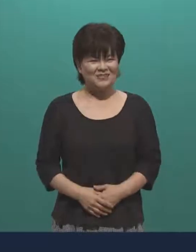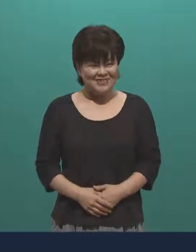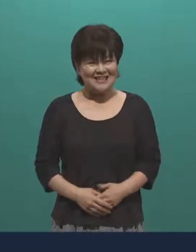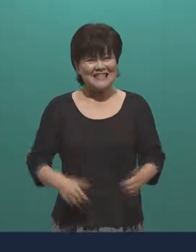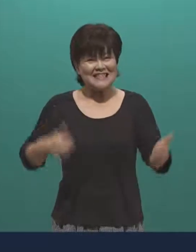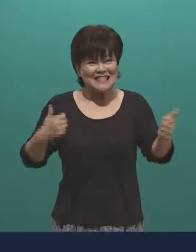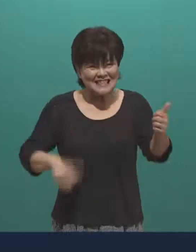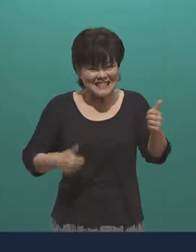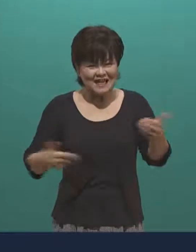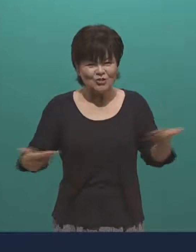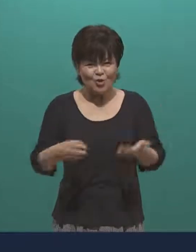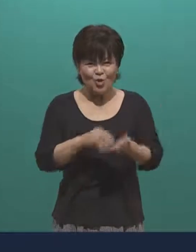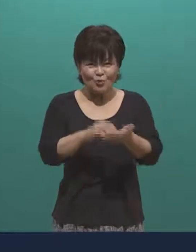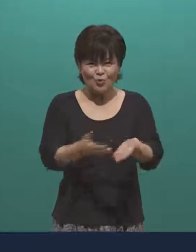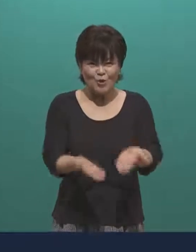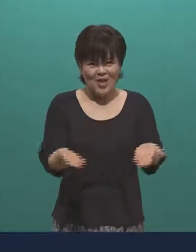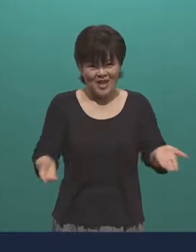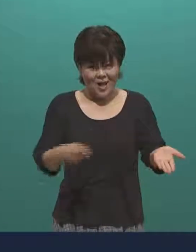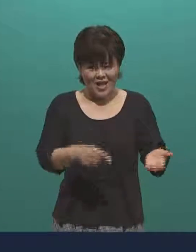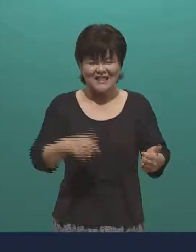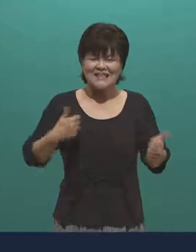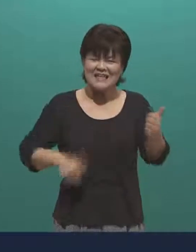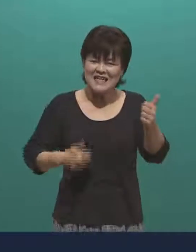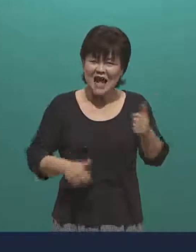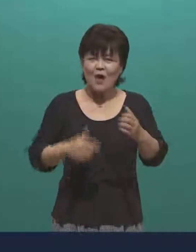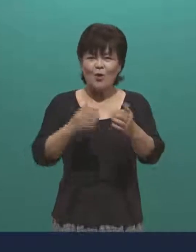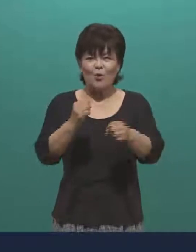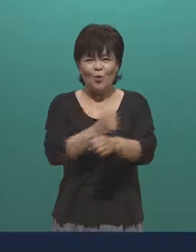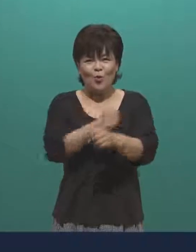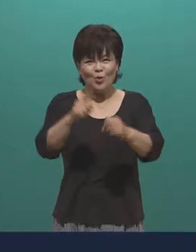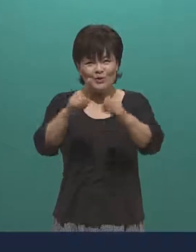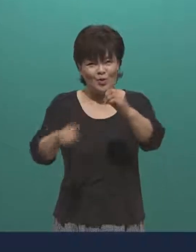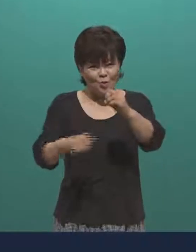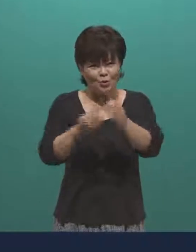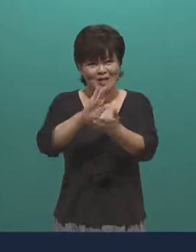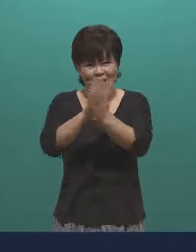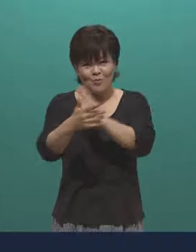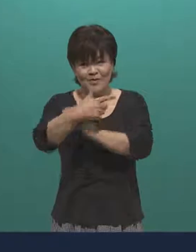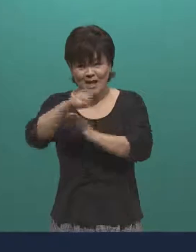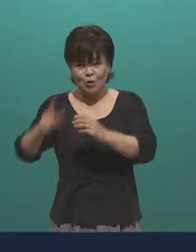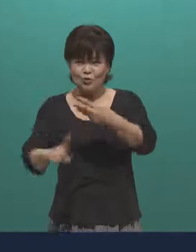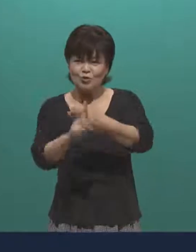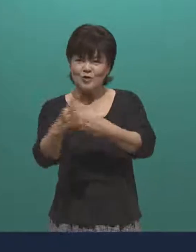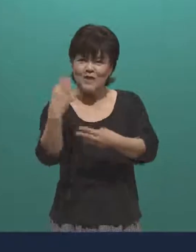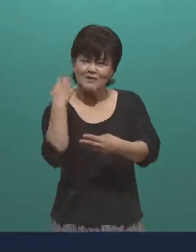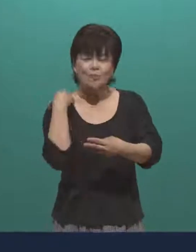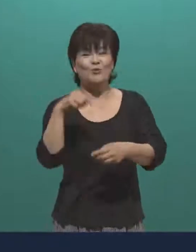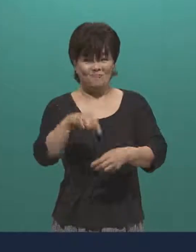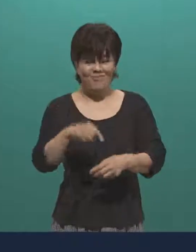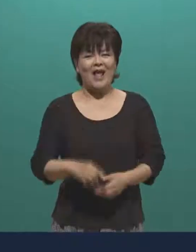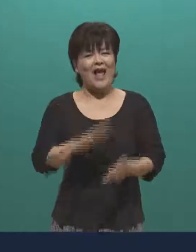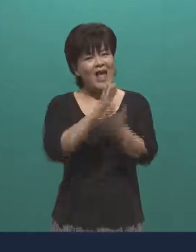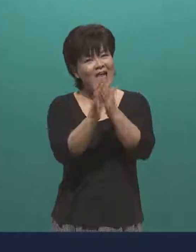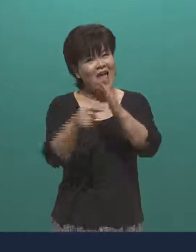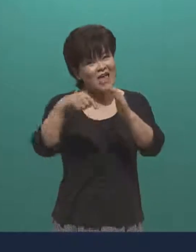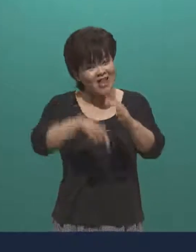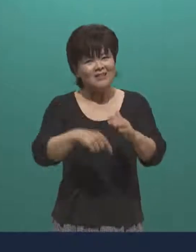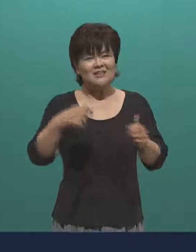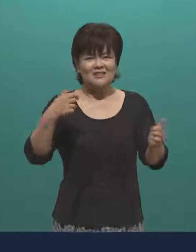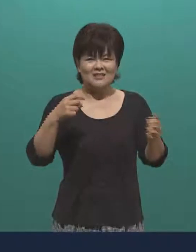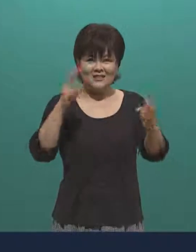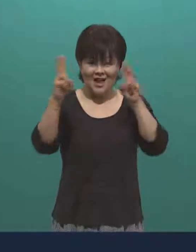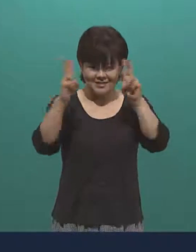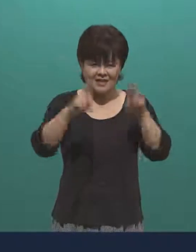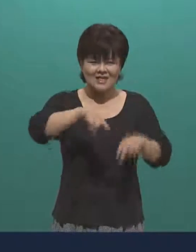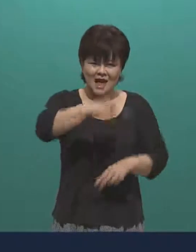ました。滋賀ジョブフェアは滋賀労働局や県などが主催したもので、県